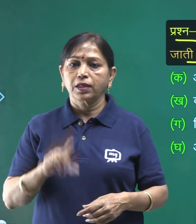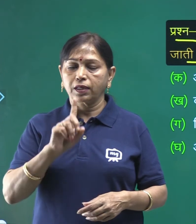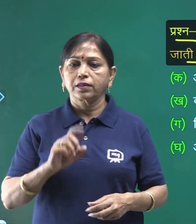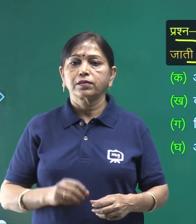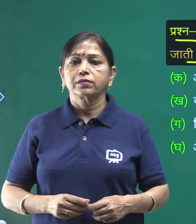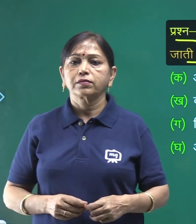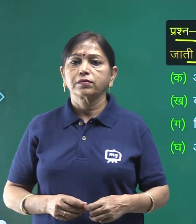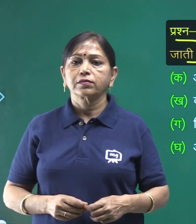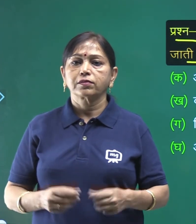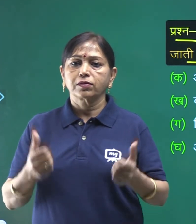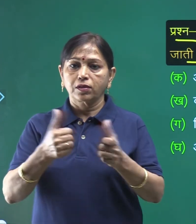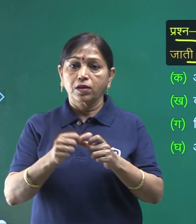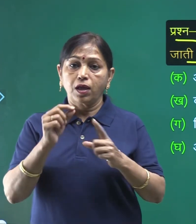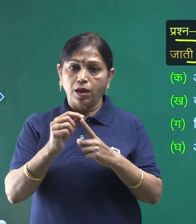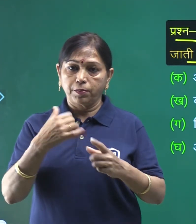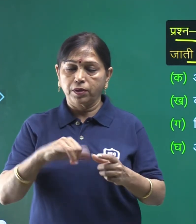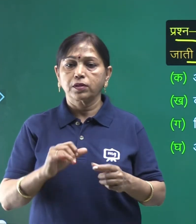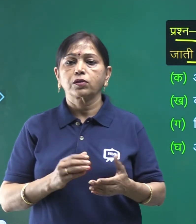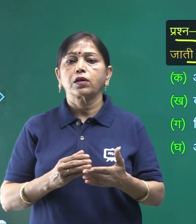1 अपकेंद्रीकरण द्वारा,